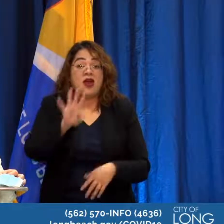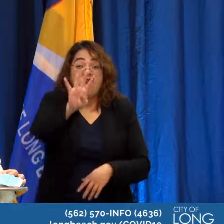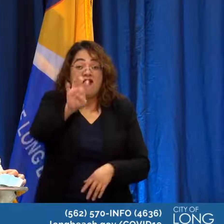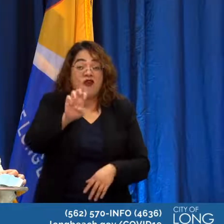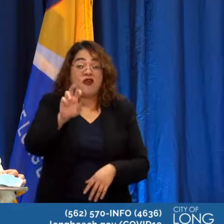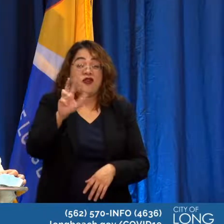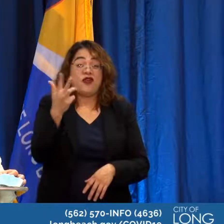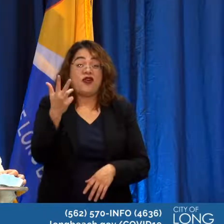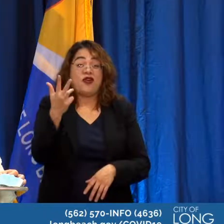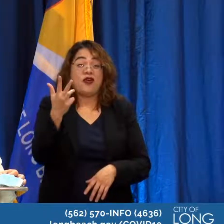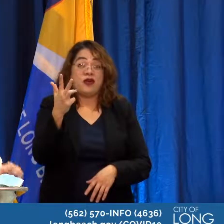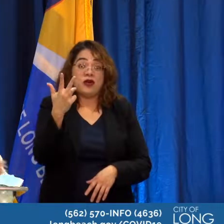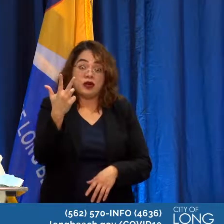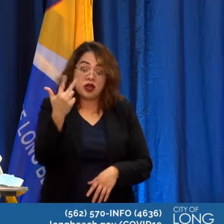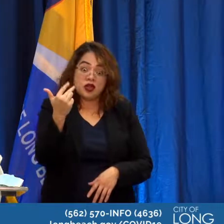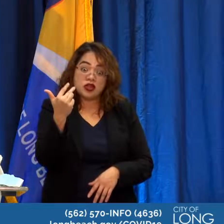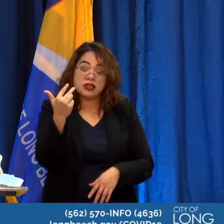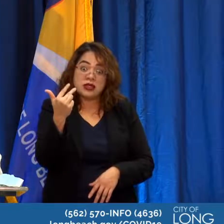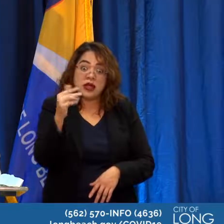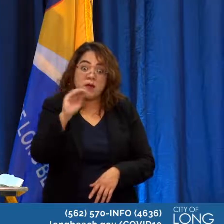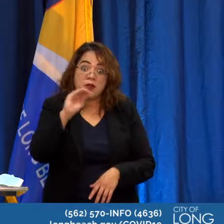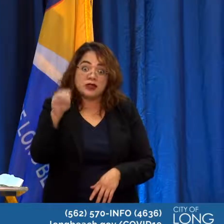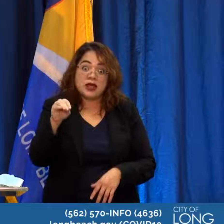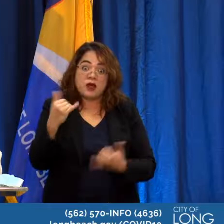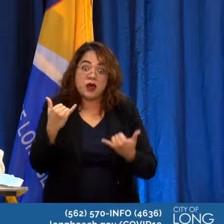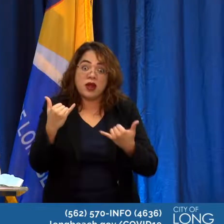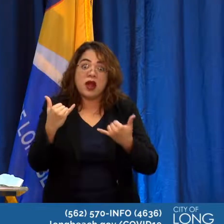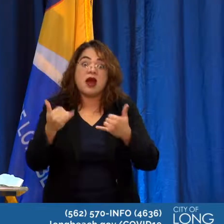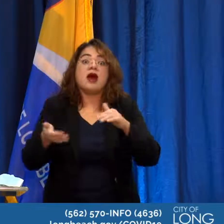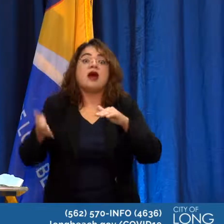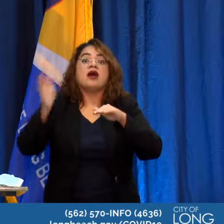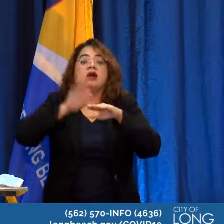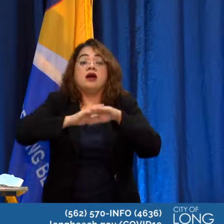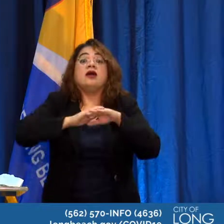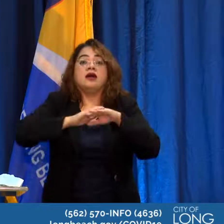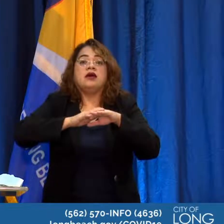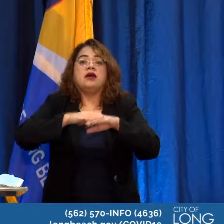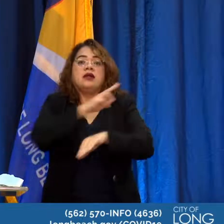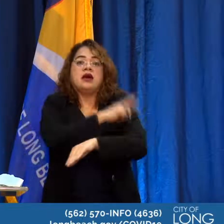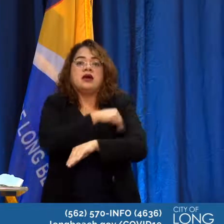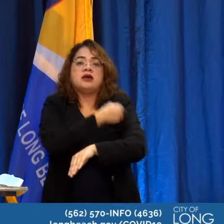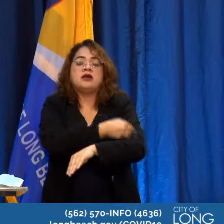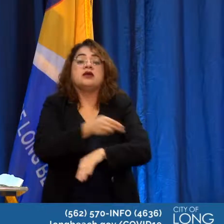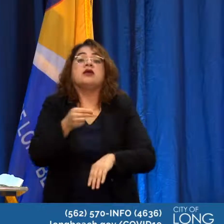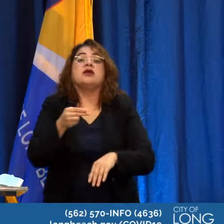413% ahorita en los hospitales. Los casos también han incrementado un